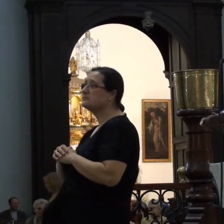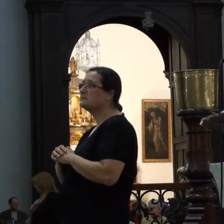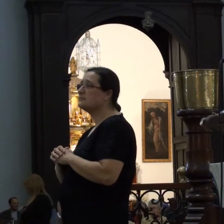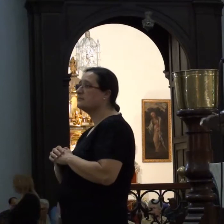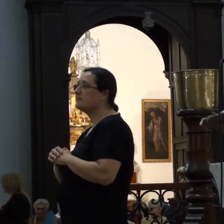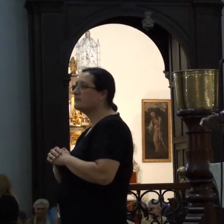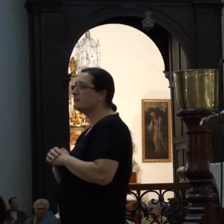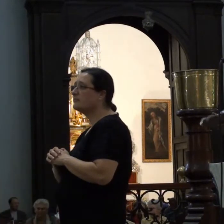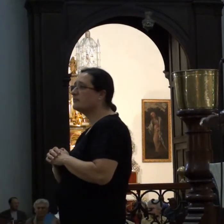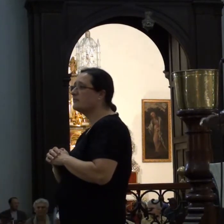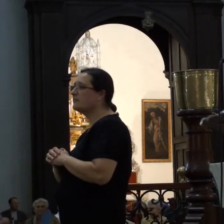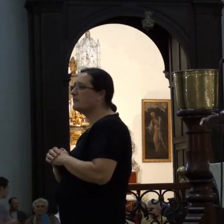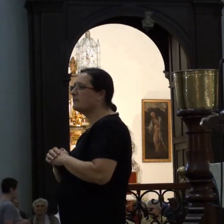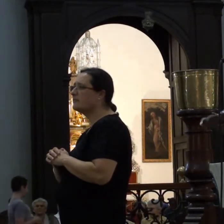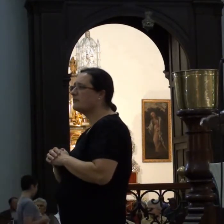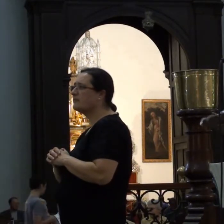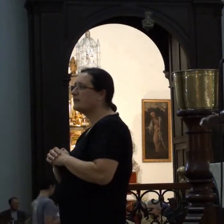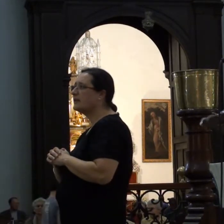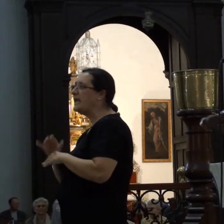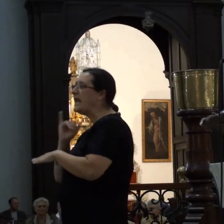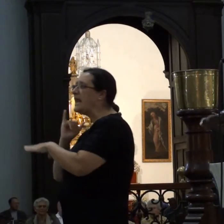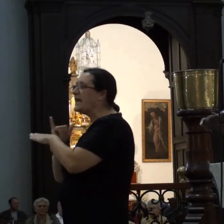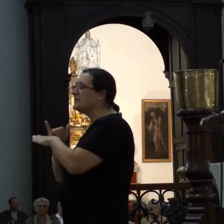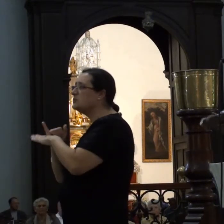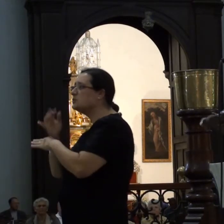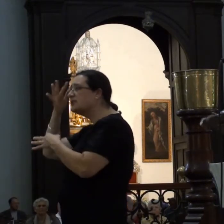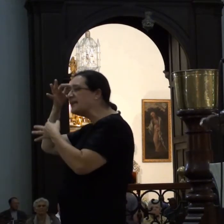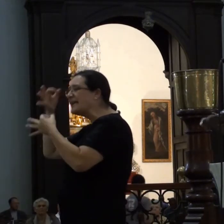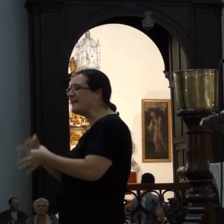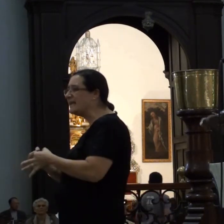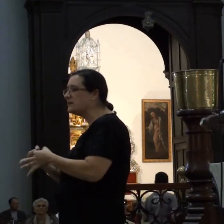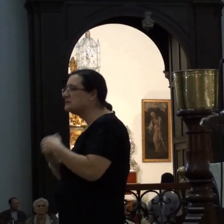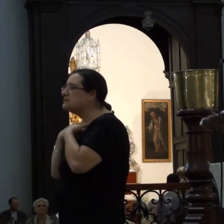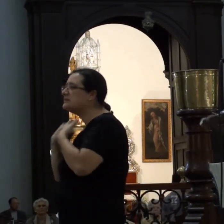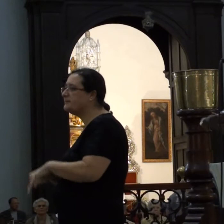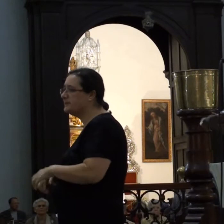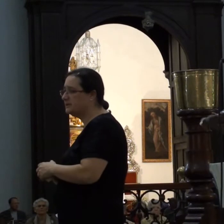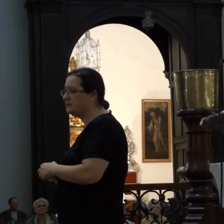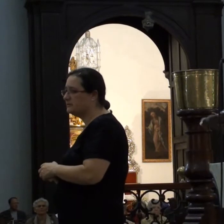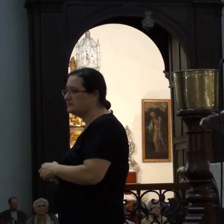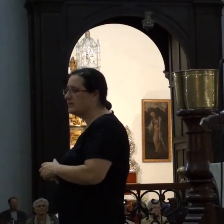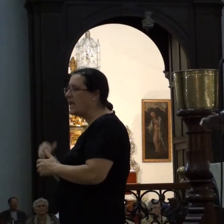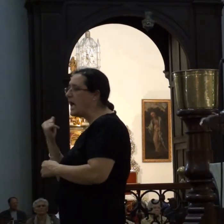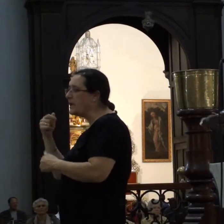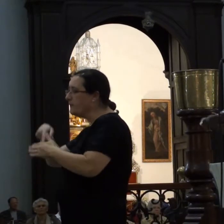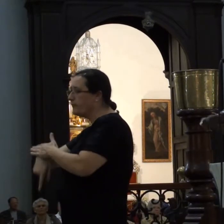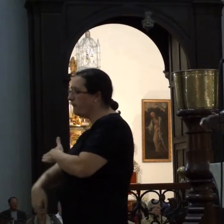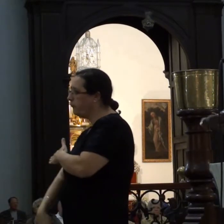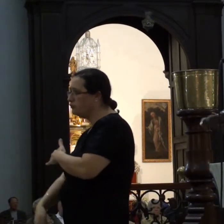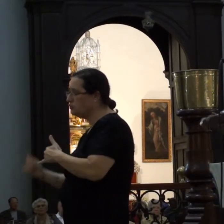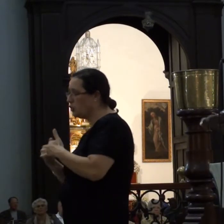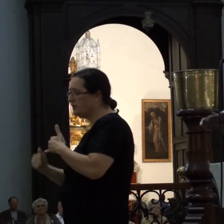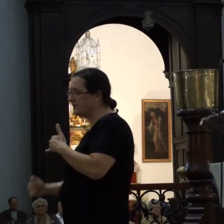la desregulación institucional del creer hay una profunda crisis de Dios